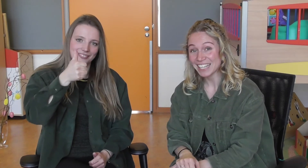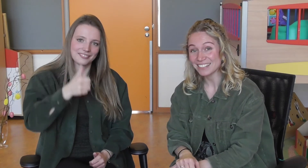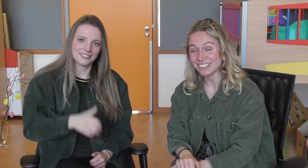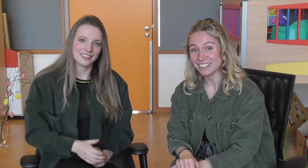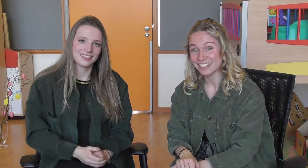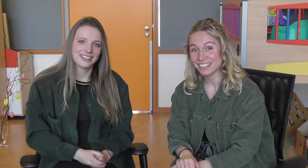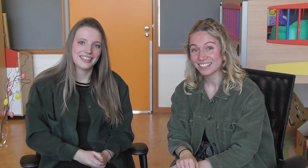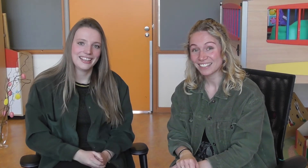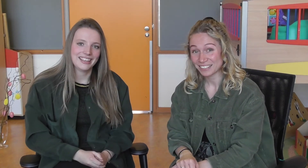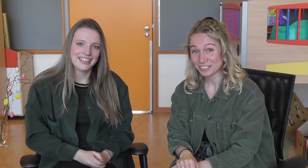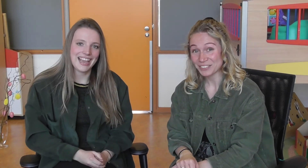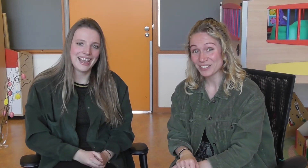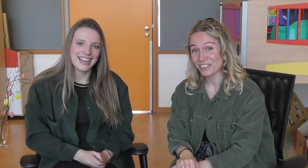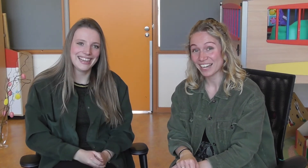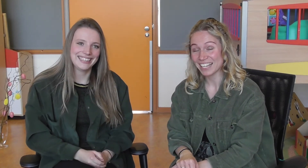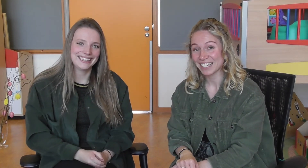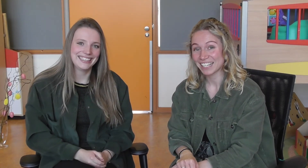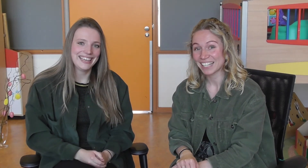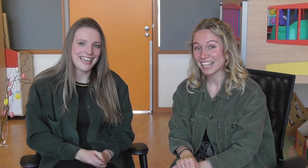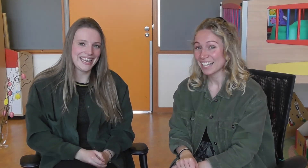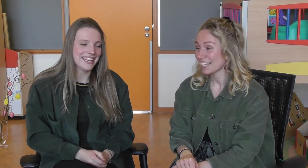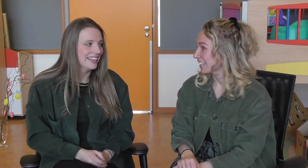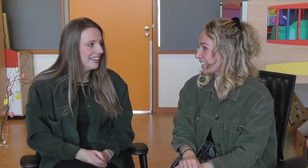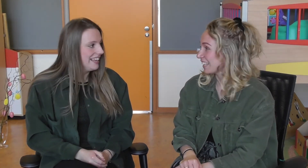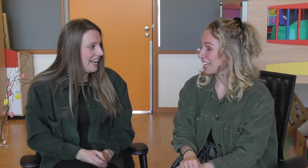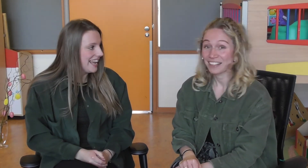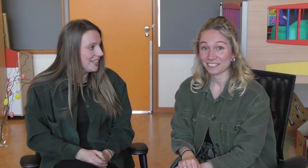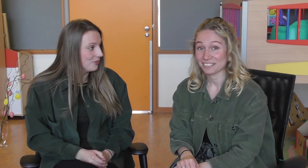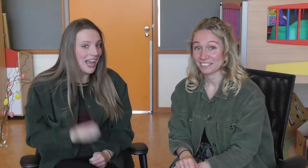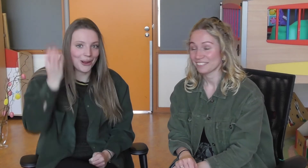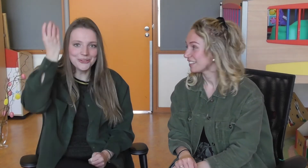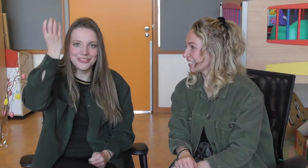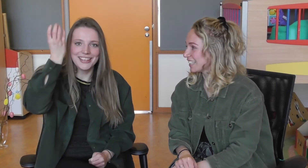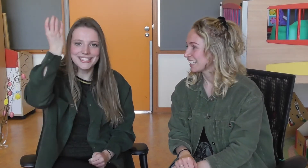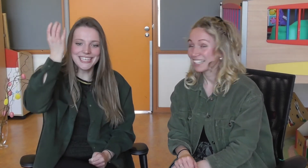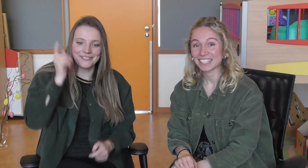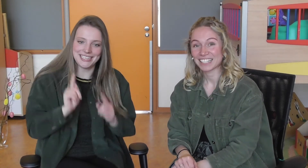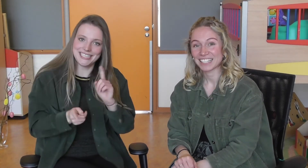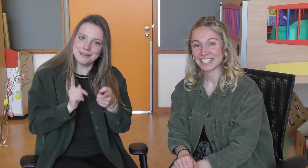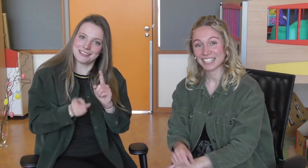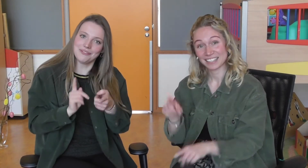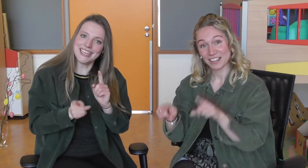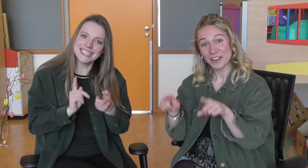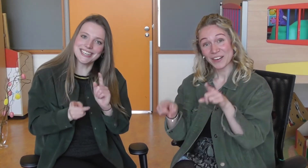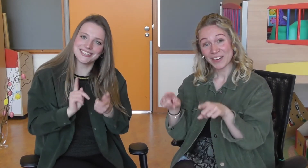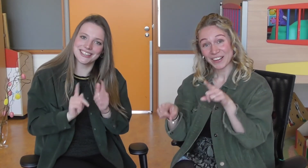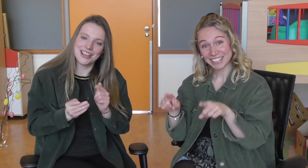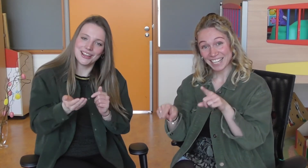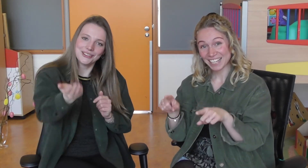gegeten? Goed hoor. En na het fruit zingen we het liedje met de vingertjes. Ja. Gaan